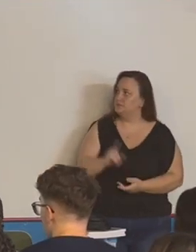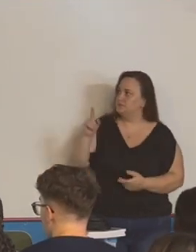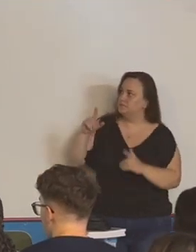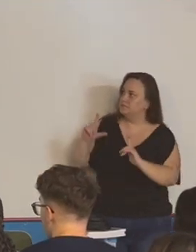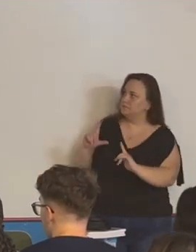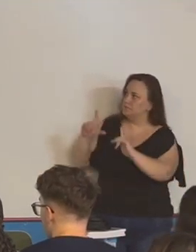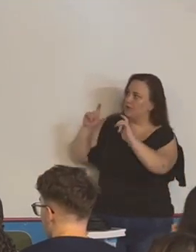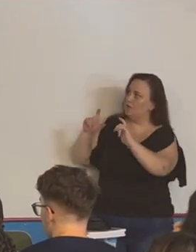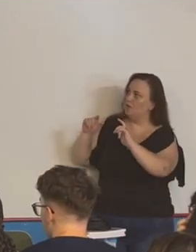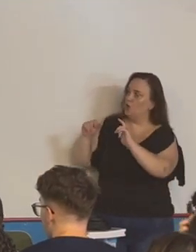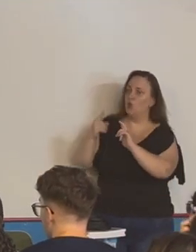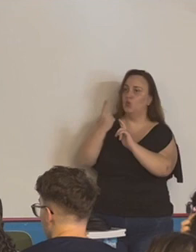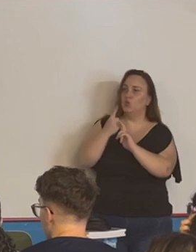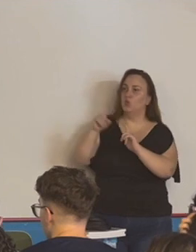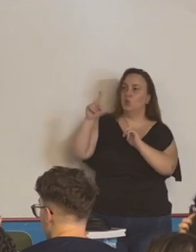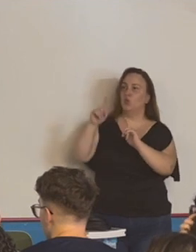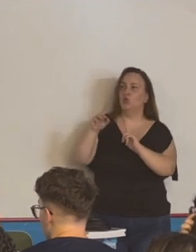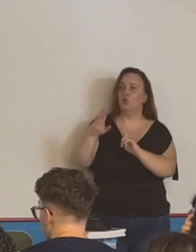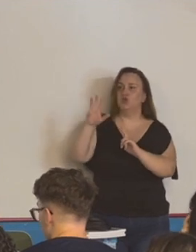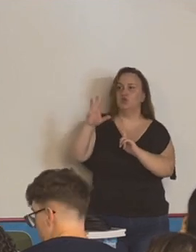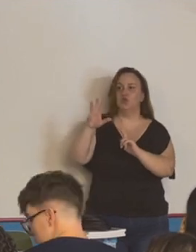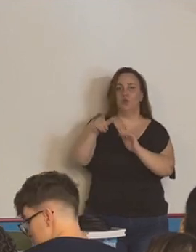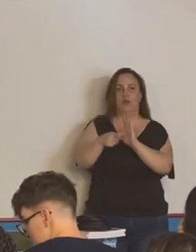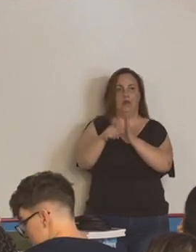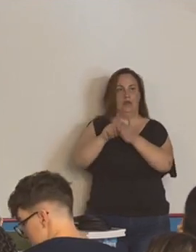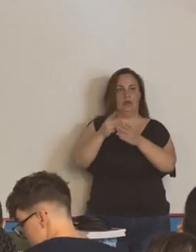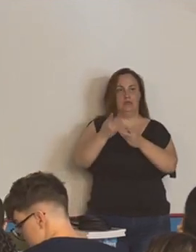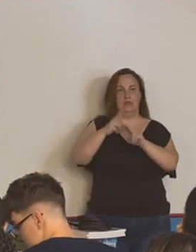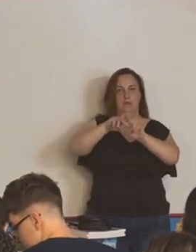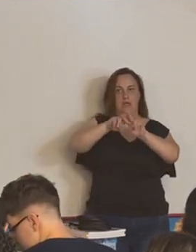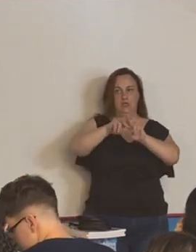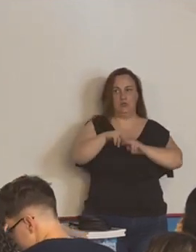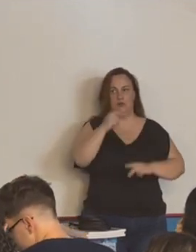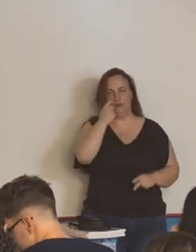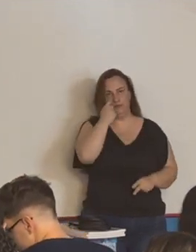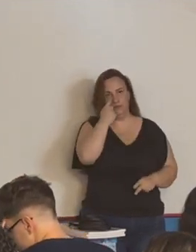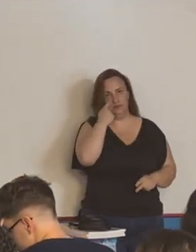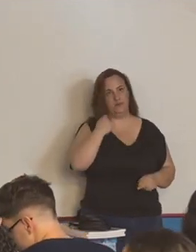Esse aqui é uma foto do último discurso do Lula antes dele ser preso, né?